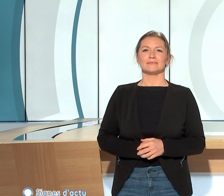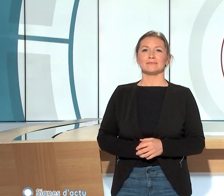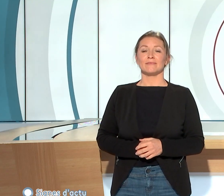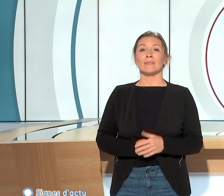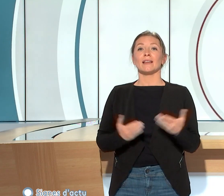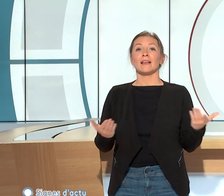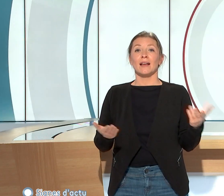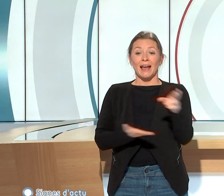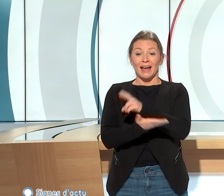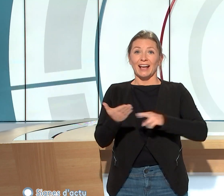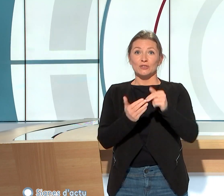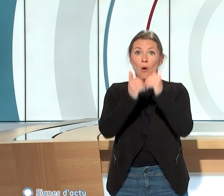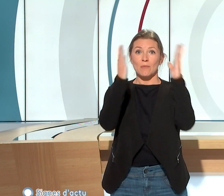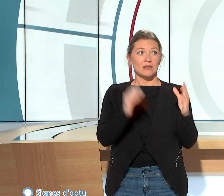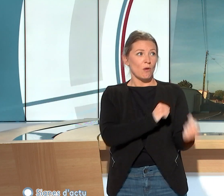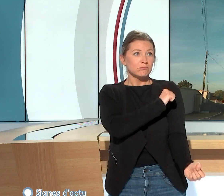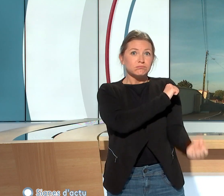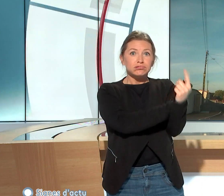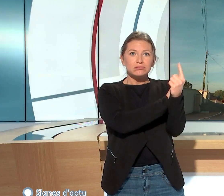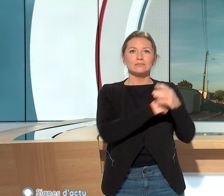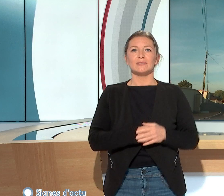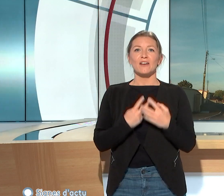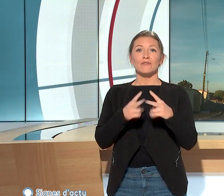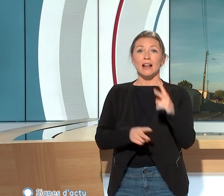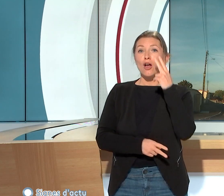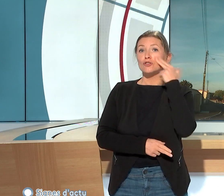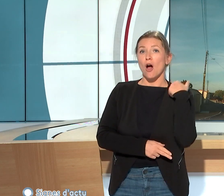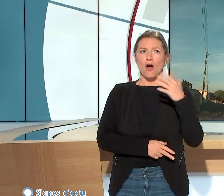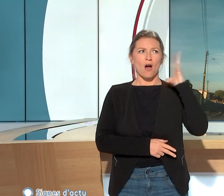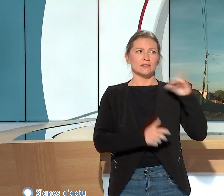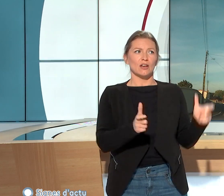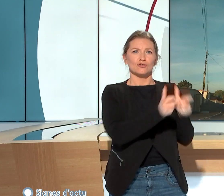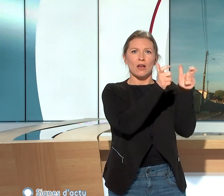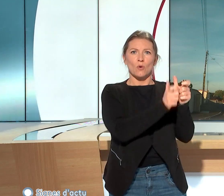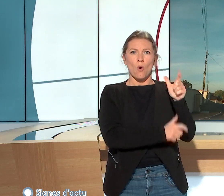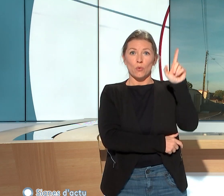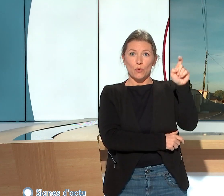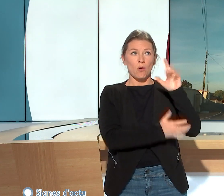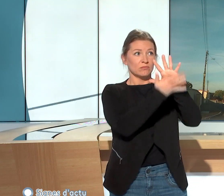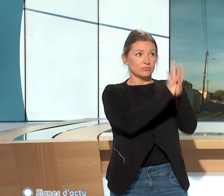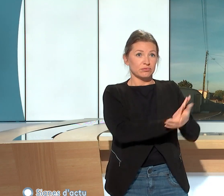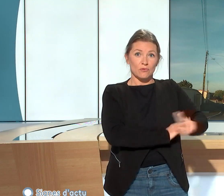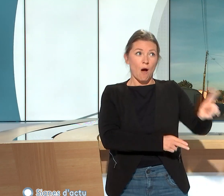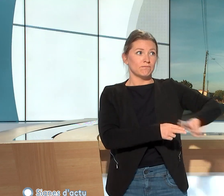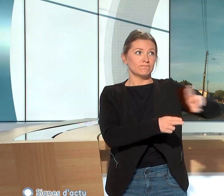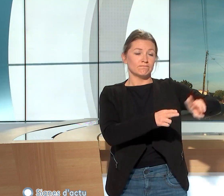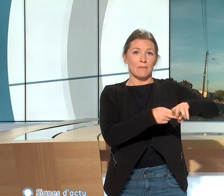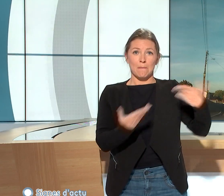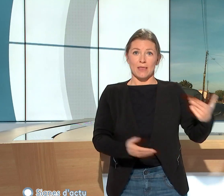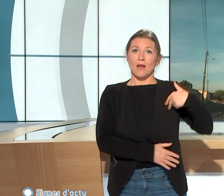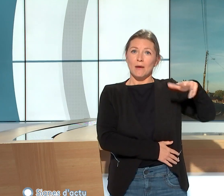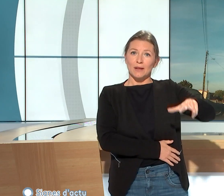C'est peut-être l'une des maisons les plus originales de la région. À Niort, un ancien château d'eau a été sauvé de la démolition. Il est